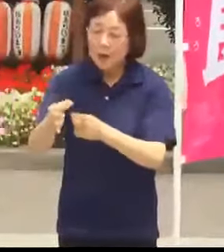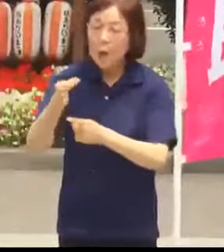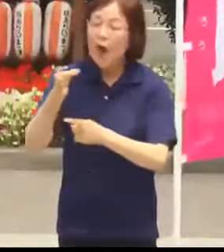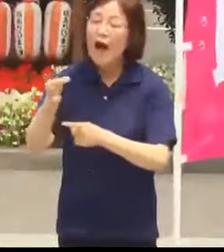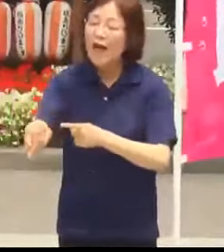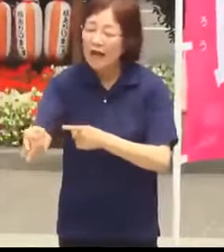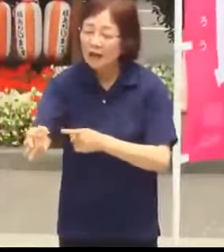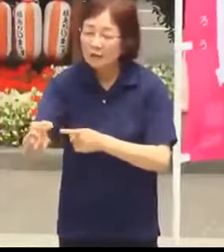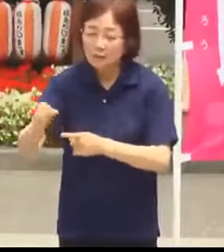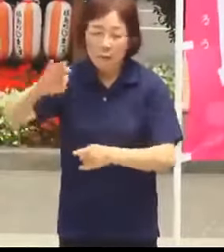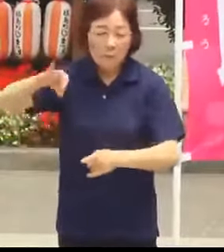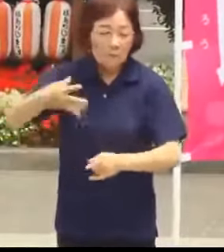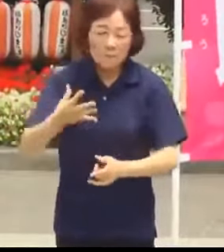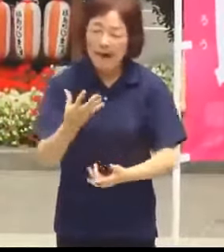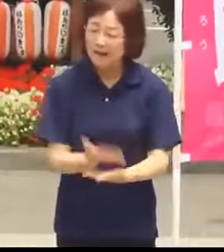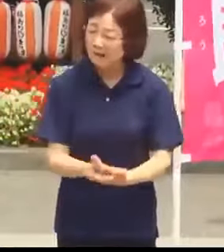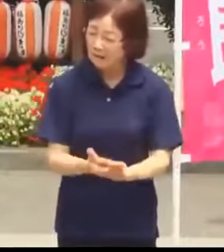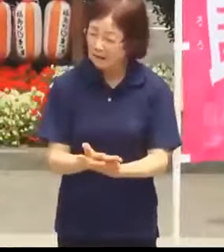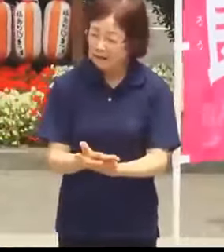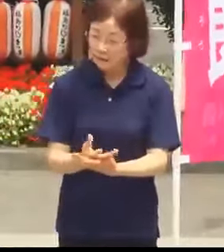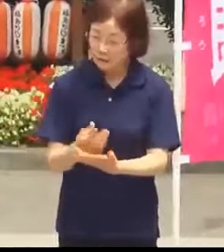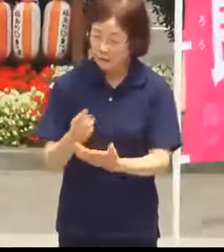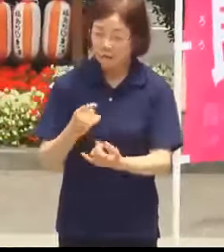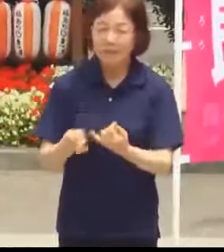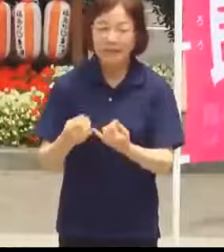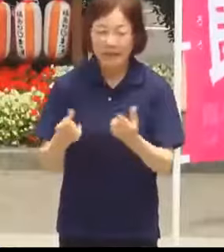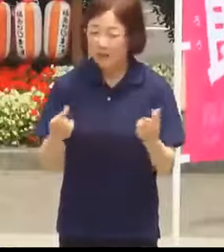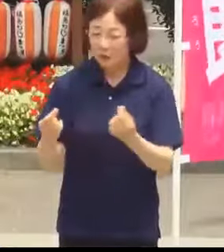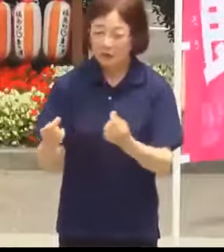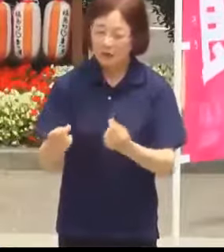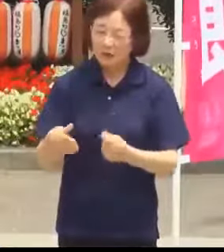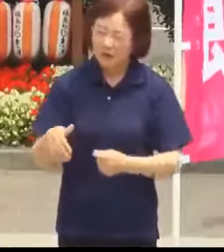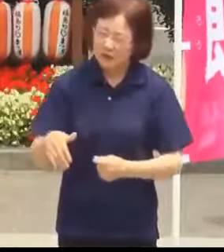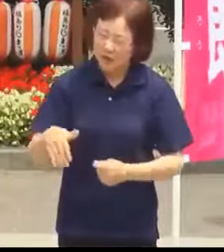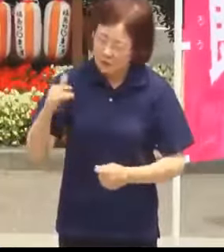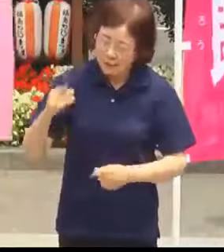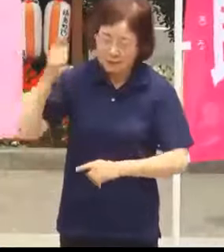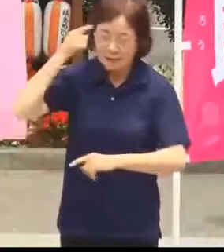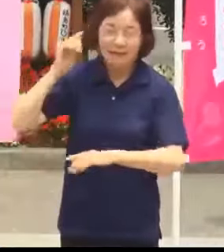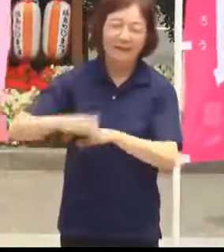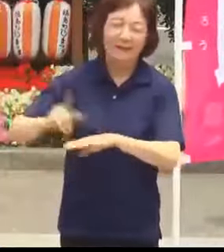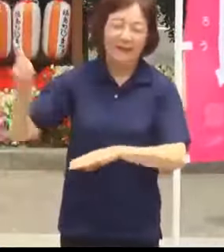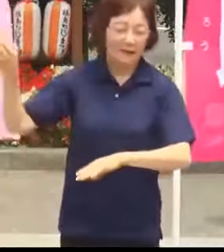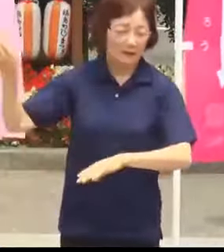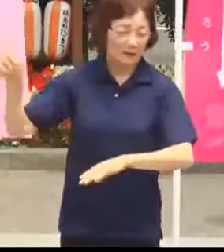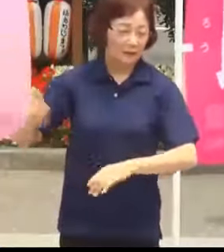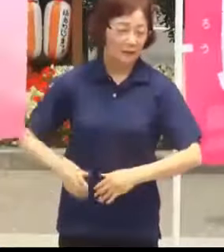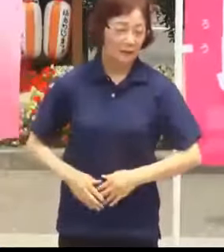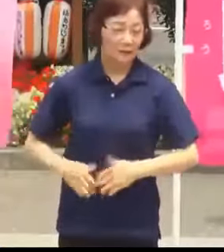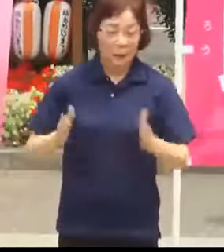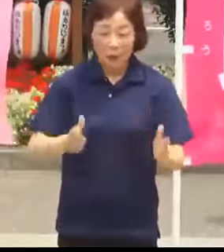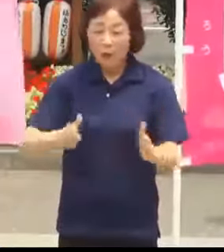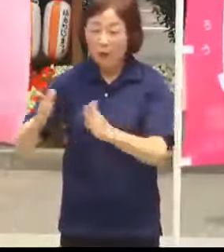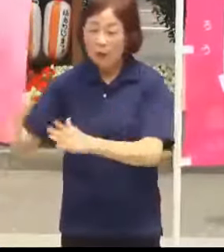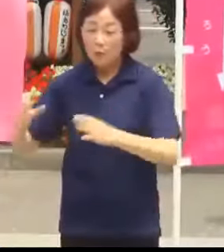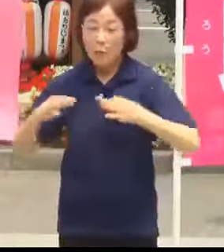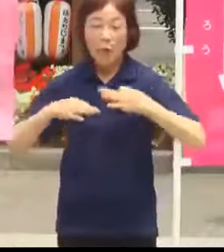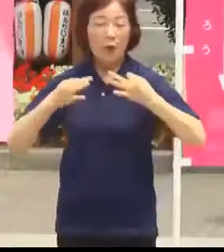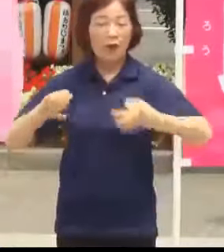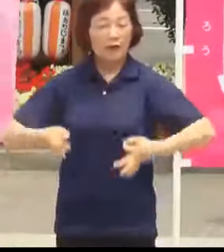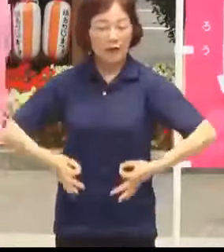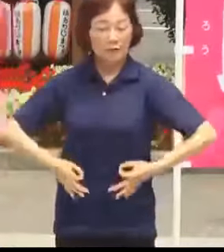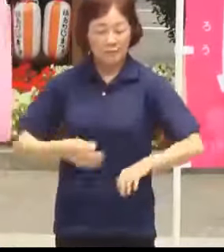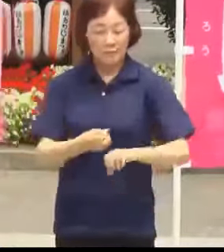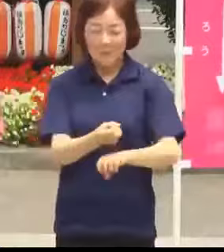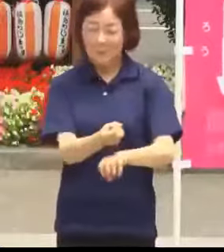罰金ですあまりにも冷たいなって話ですよ一方で金持ちが道楽で買う